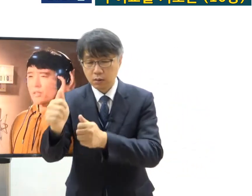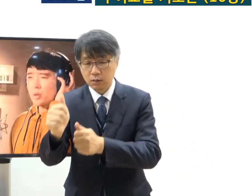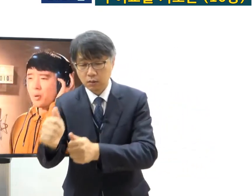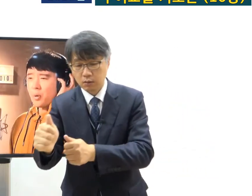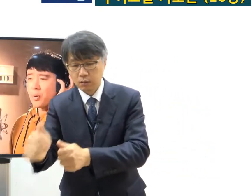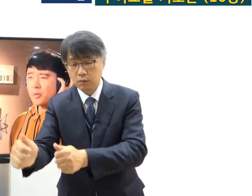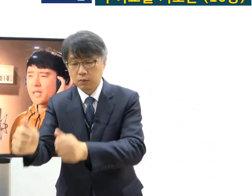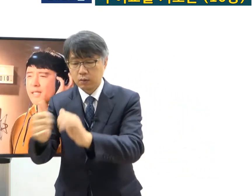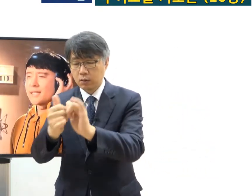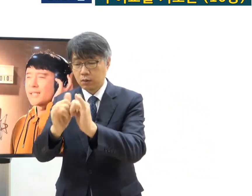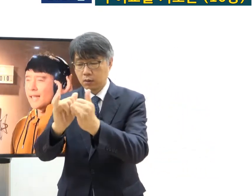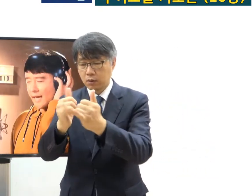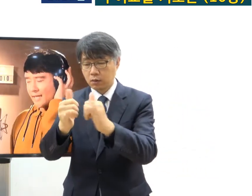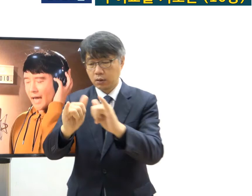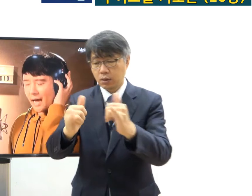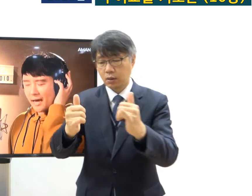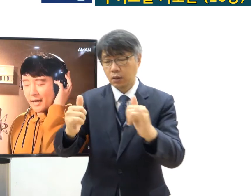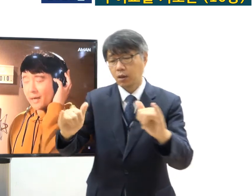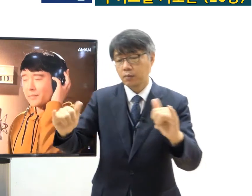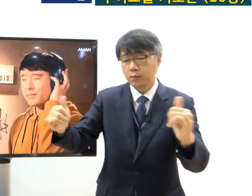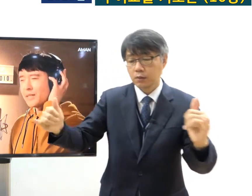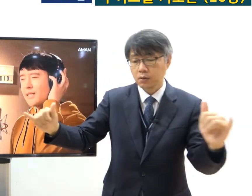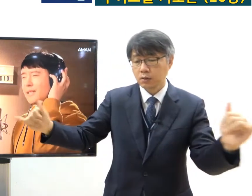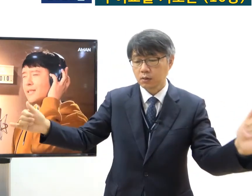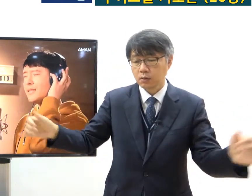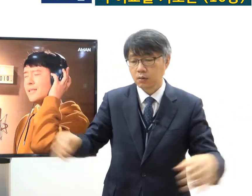뒤에서 오는 사람들